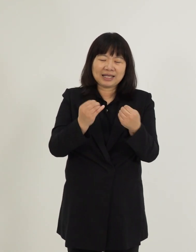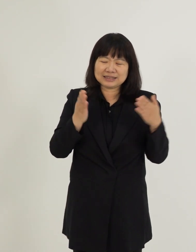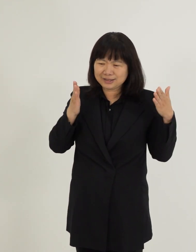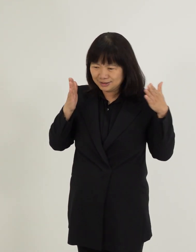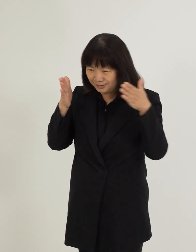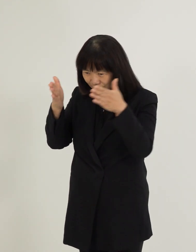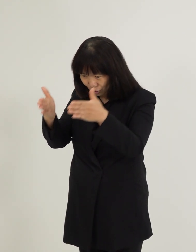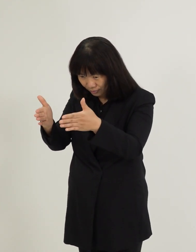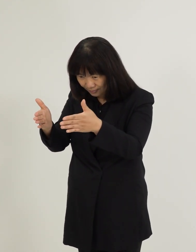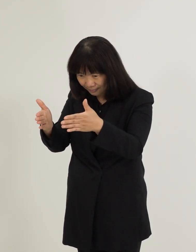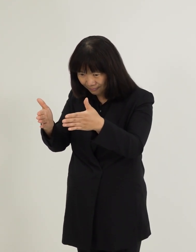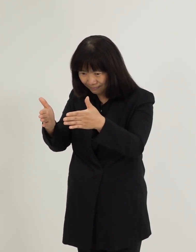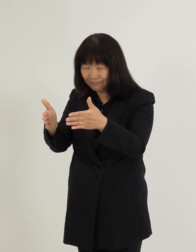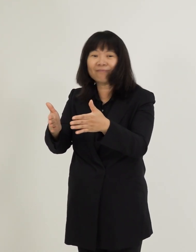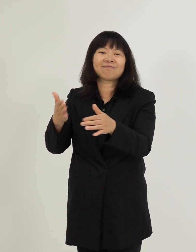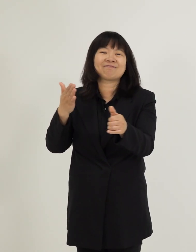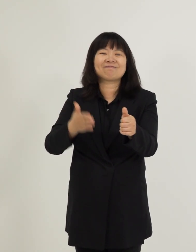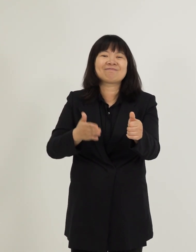한 주가 될 수 있기를.